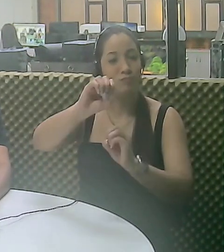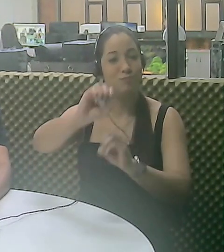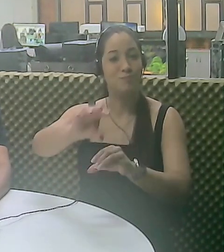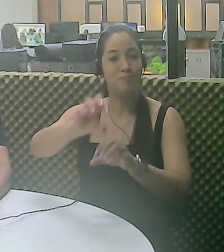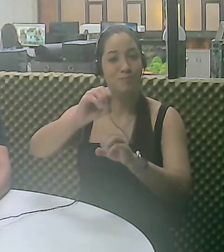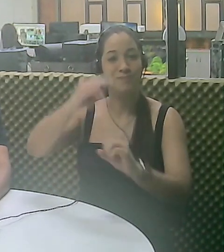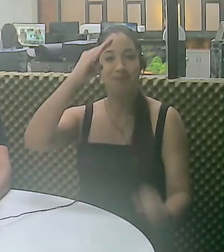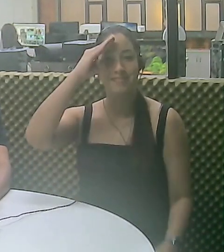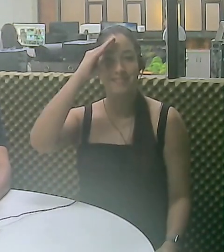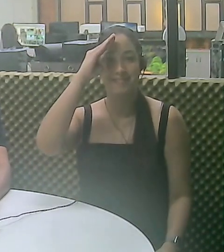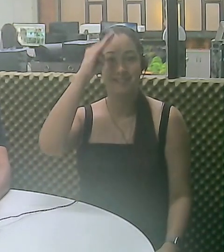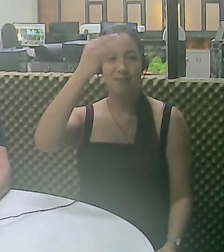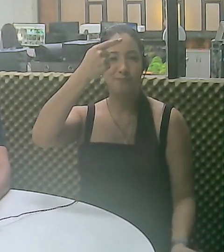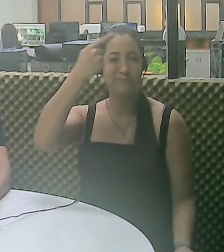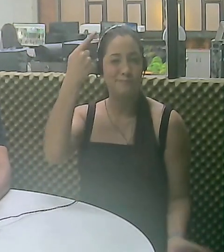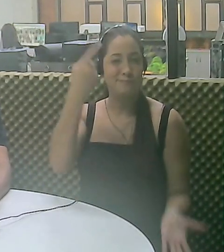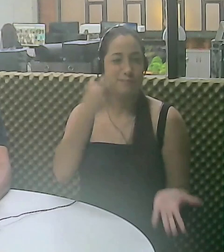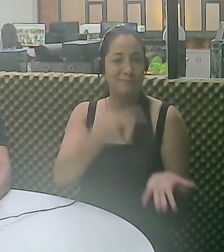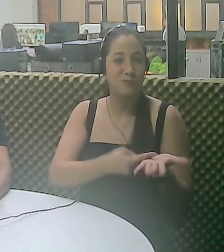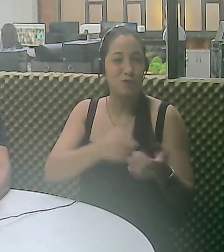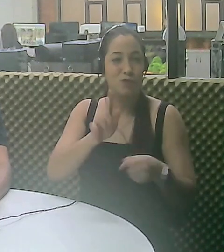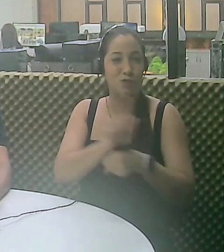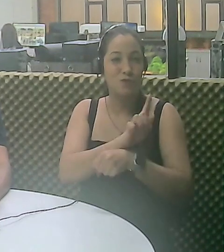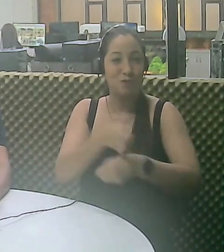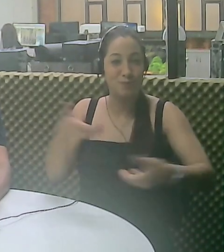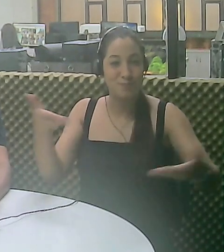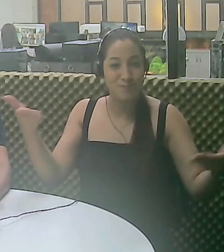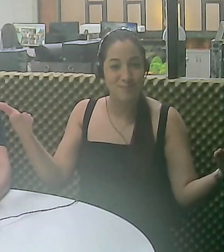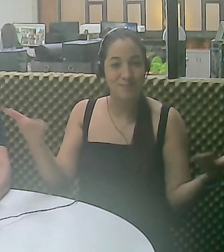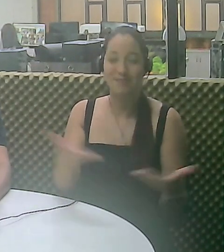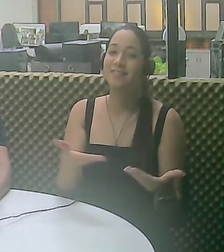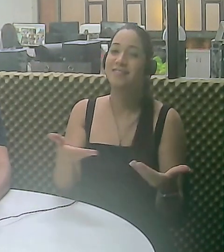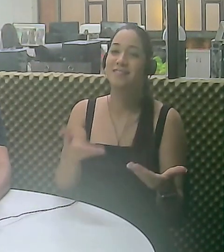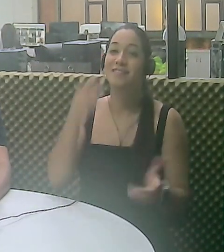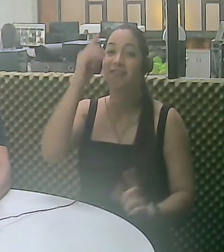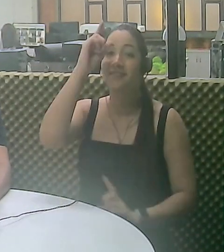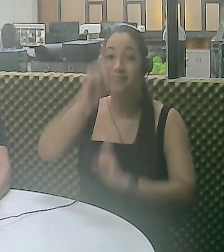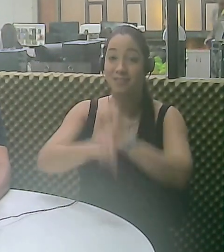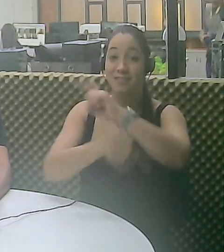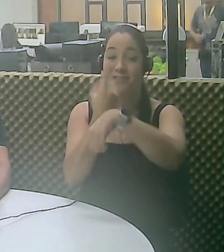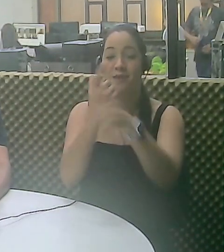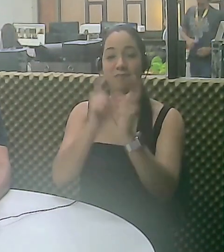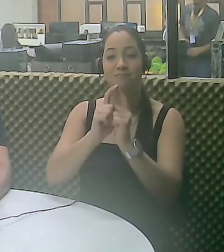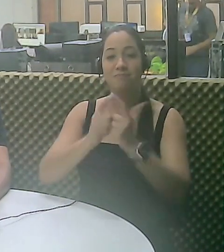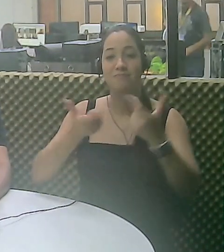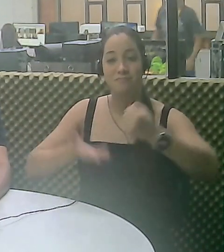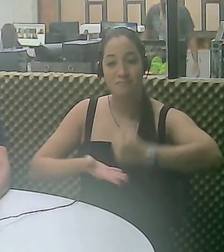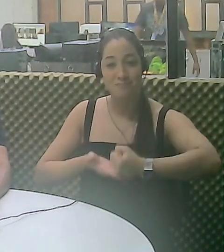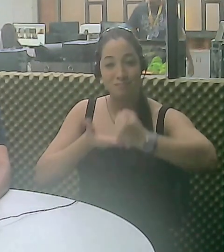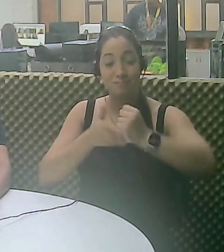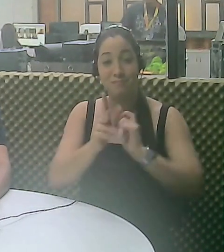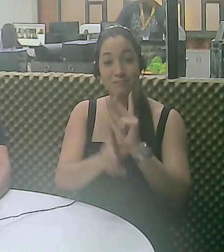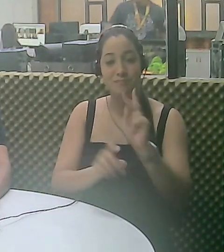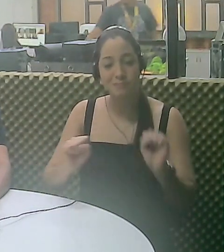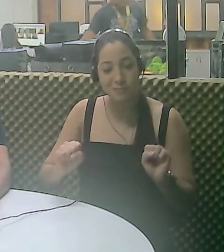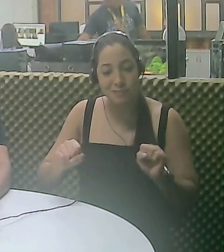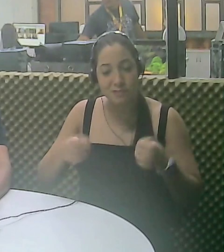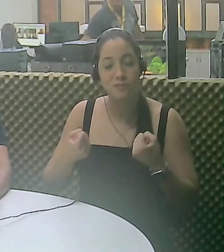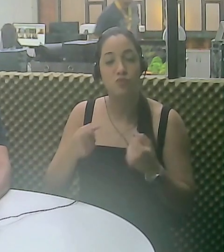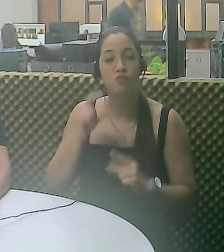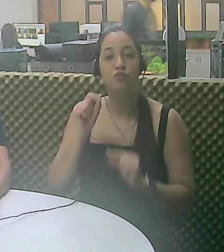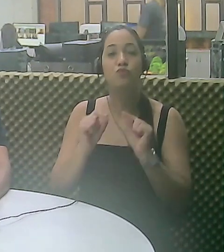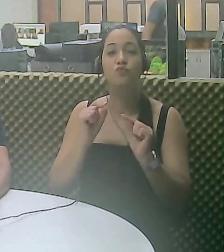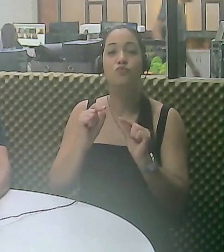um dos principais compromissos da atual gestão municipal. Inovação para ampliar o apoio à população e reforçar ainda